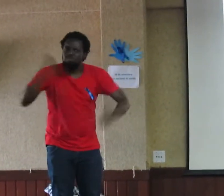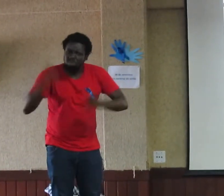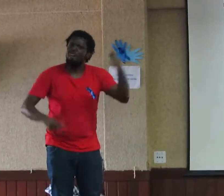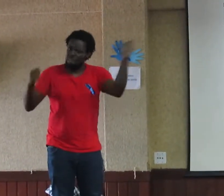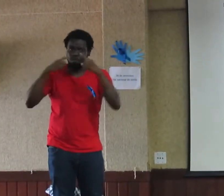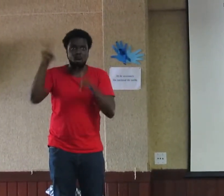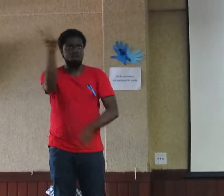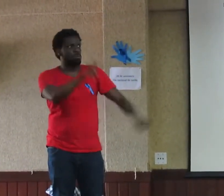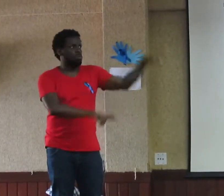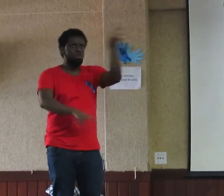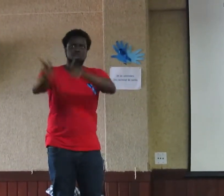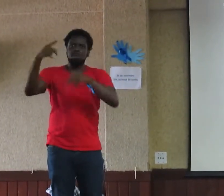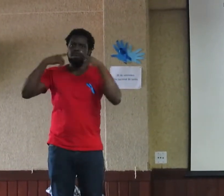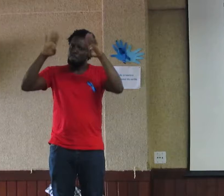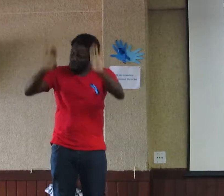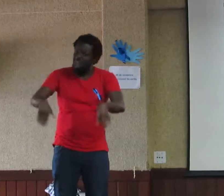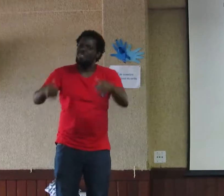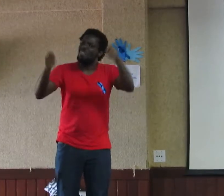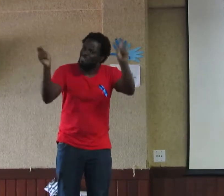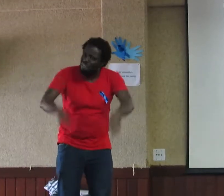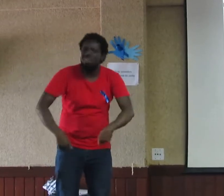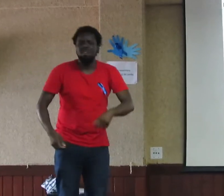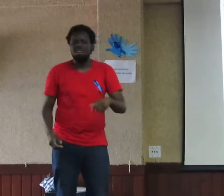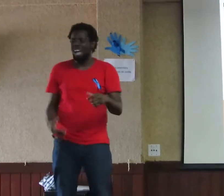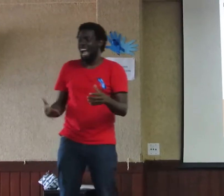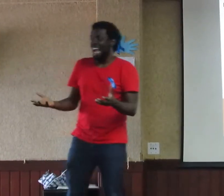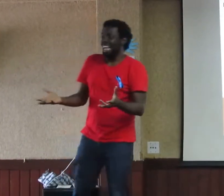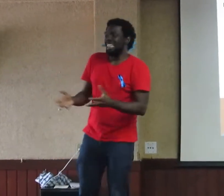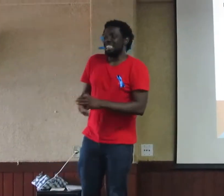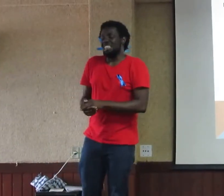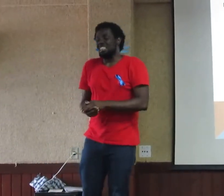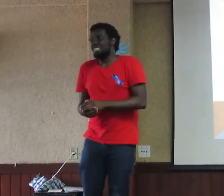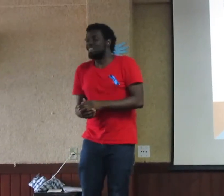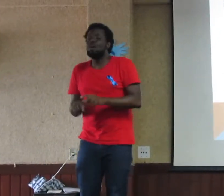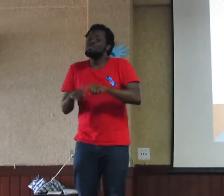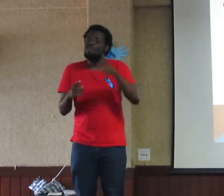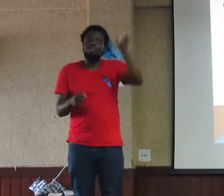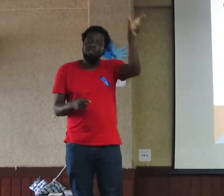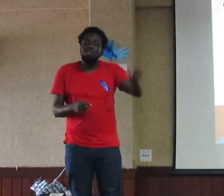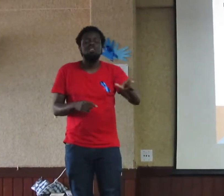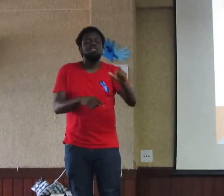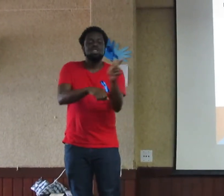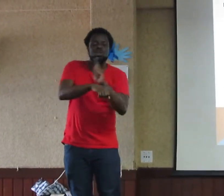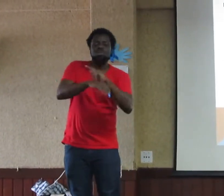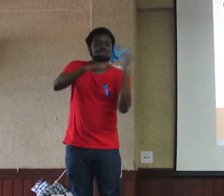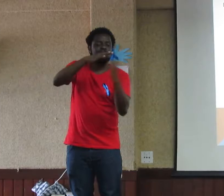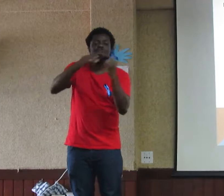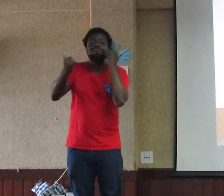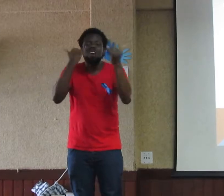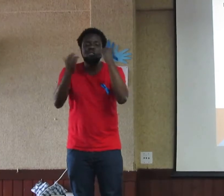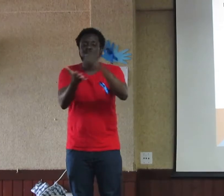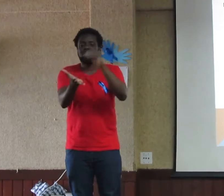na empresa, mas eu, por ser surdo, não poderia estar lá. E a minha única limitação é